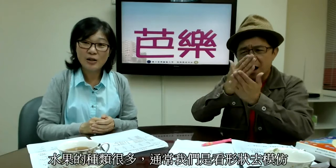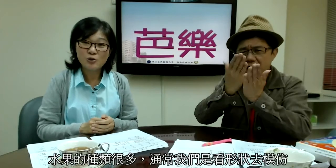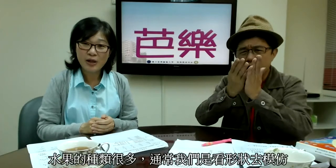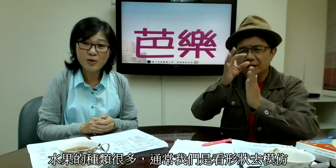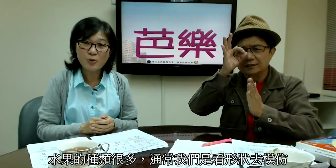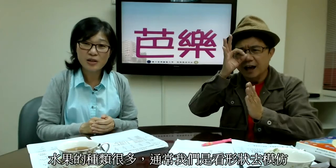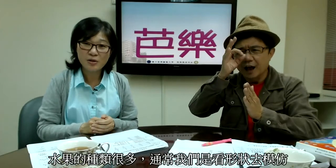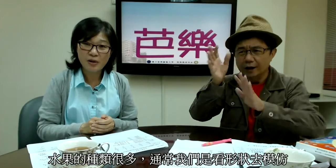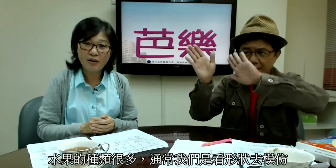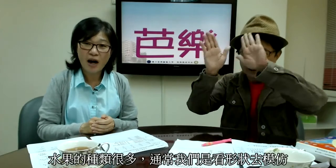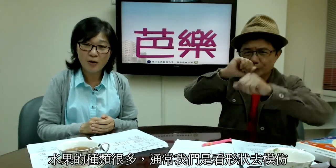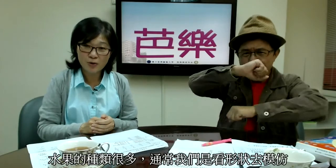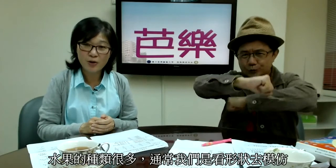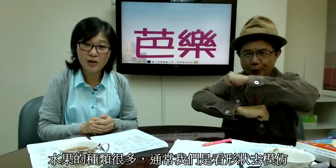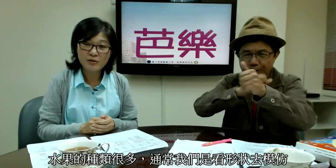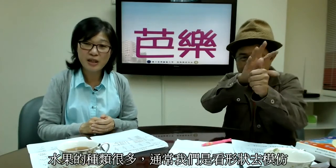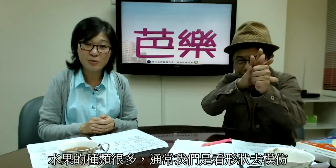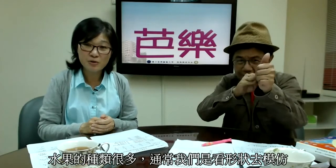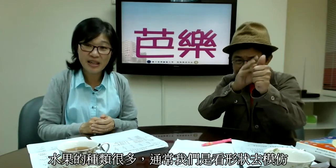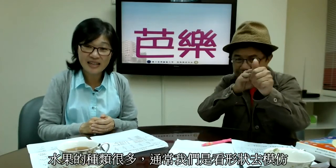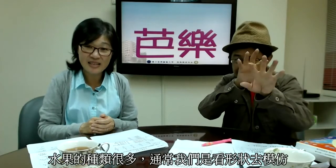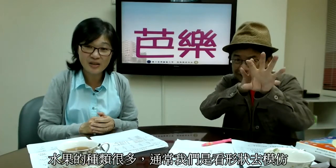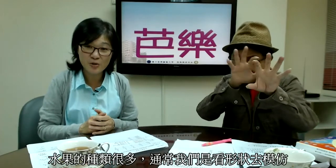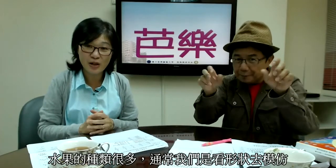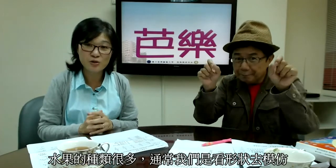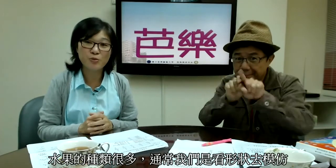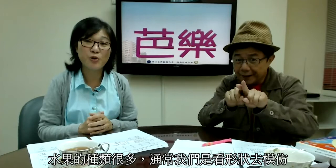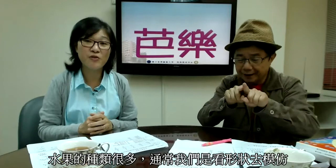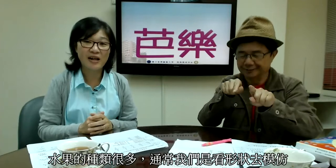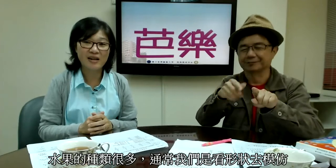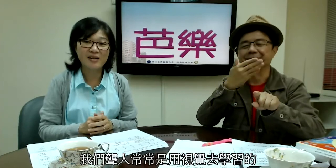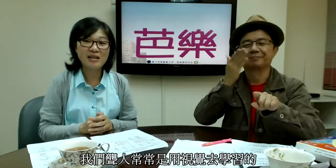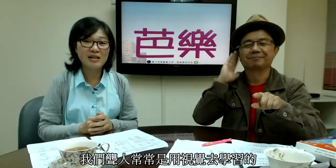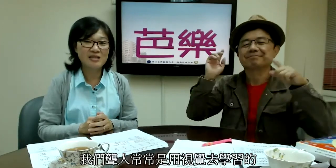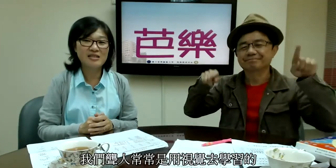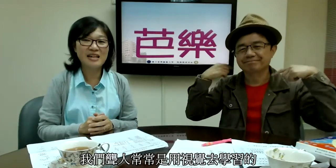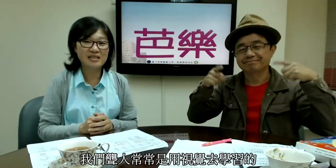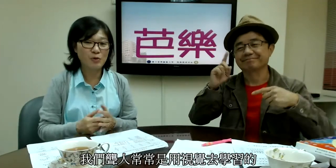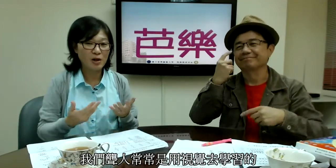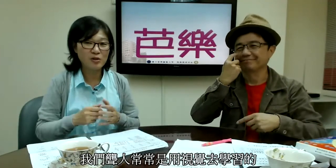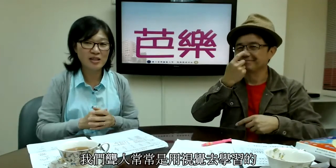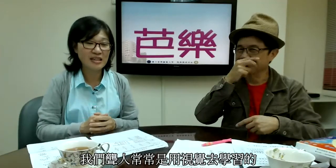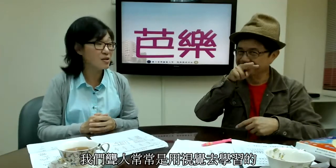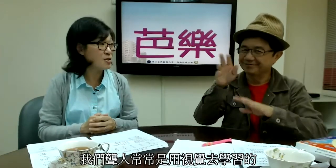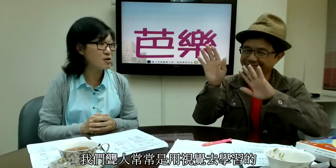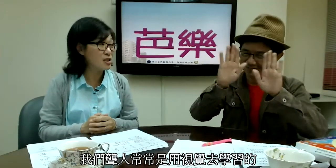水果的种类有好多、哦，通常我们都是看形状去模仿、哦、是这样子。我们聋人常常都是用视